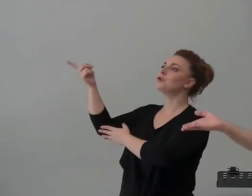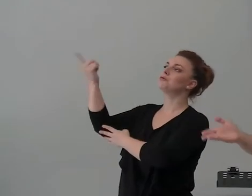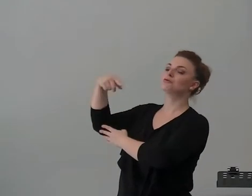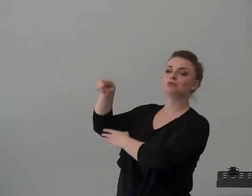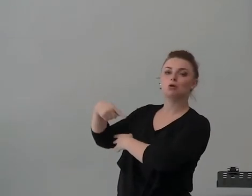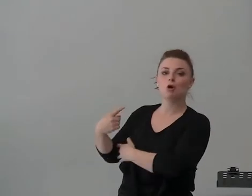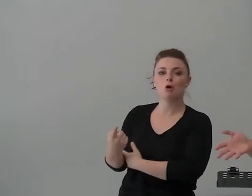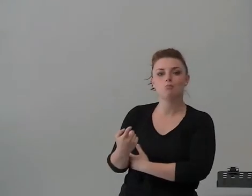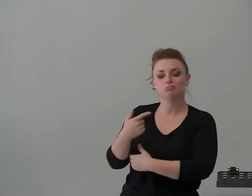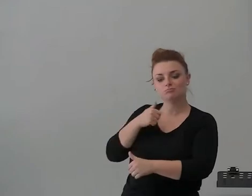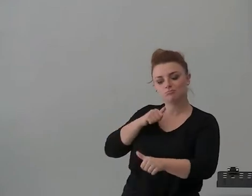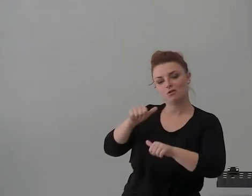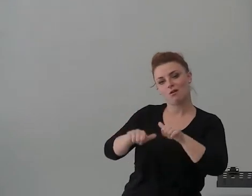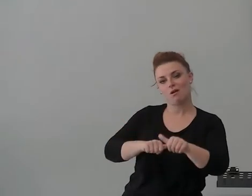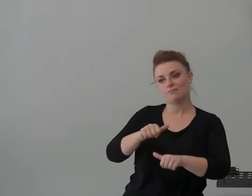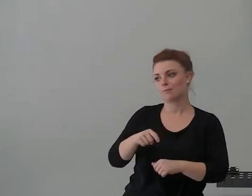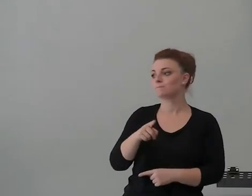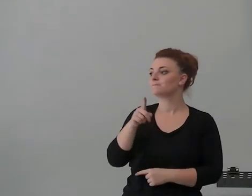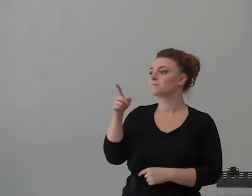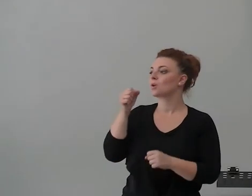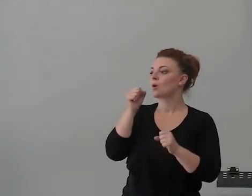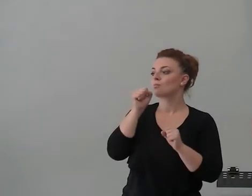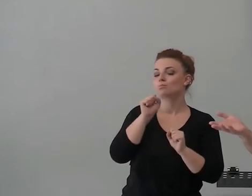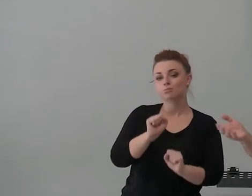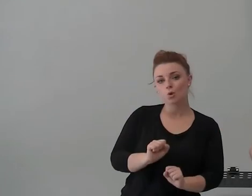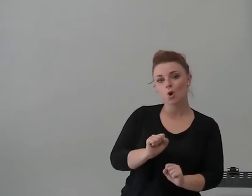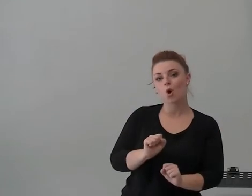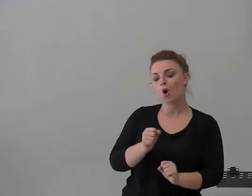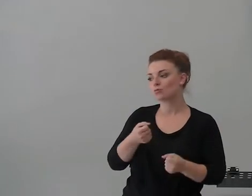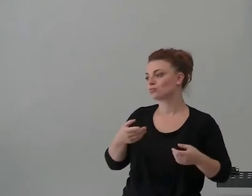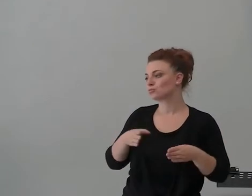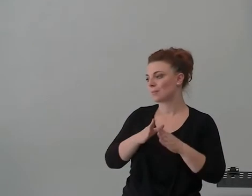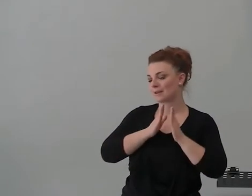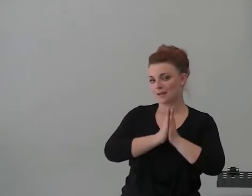Cambiaci. Potresti concludere con una preghiera? E poi chi vuole?